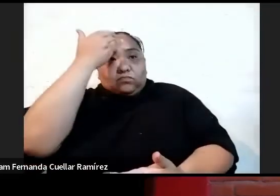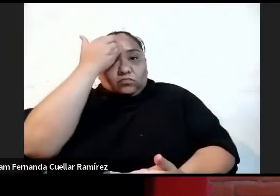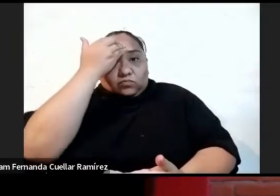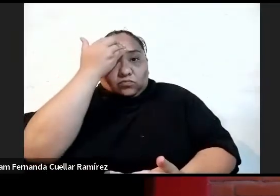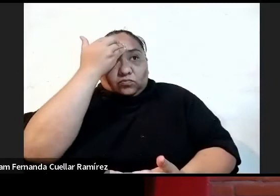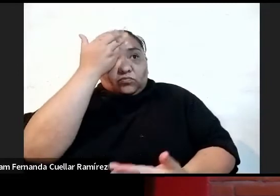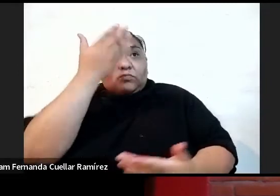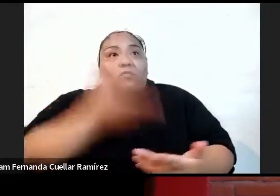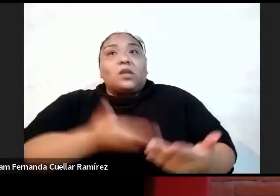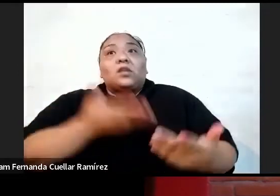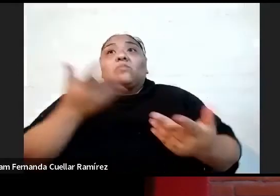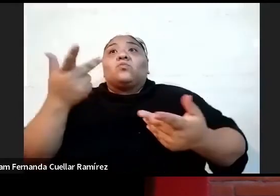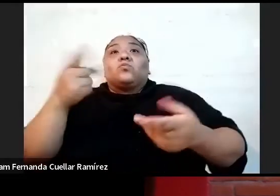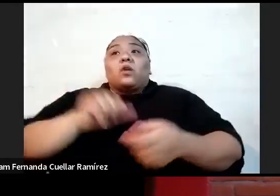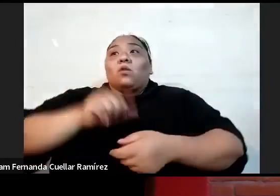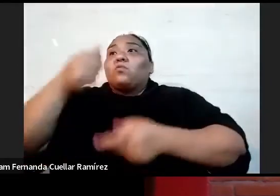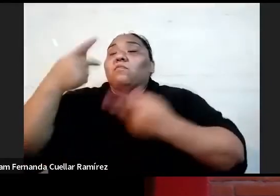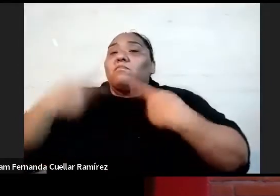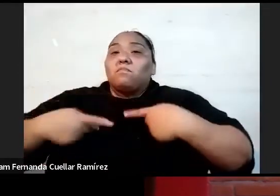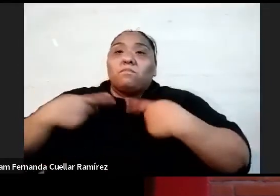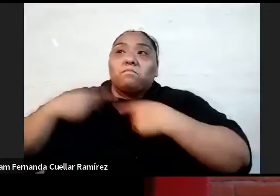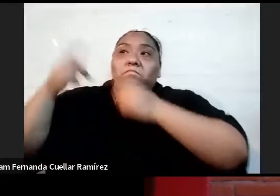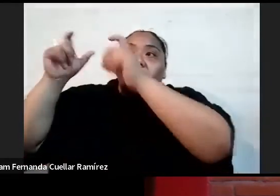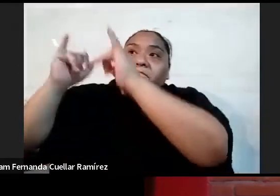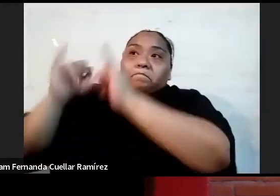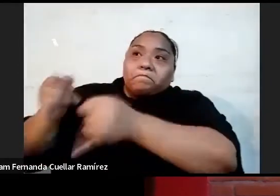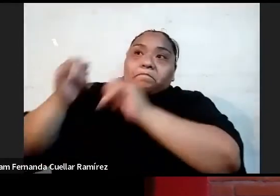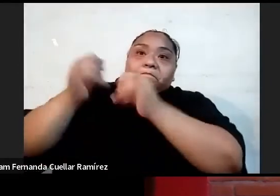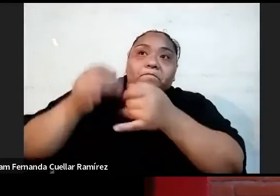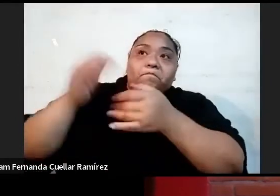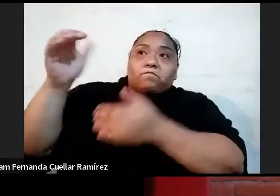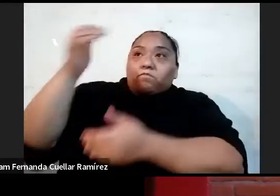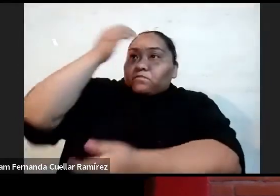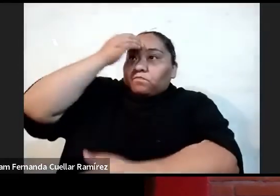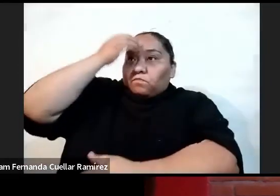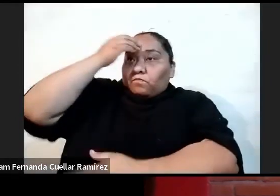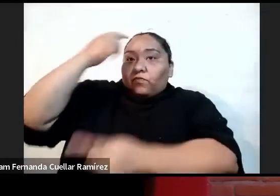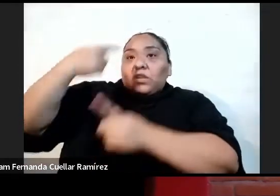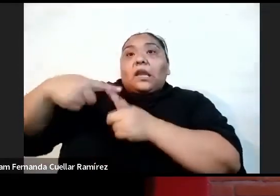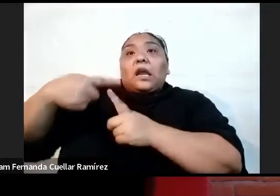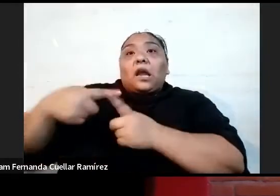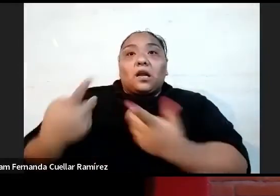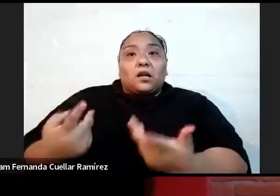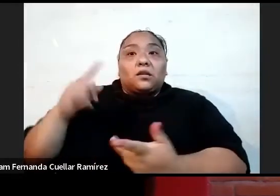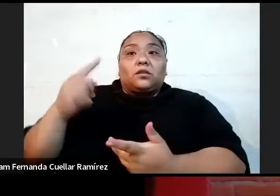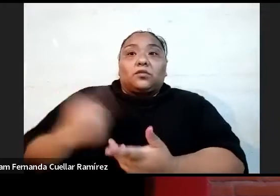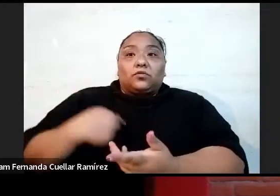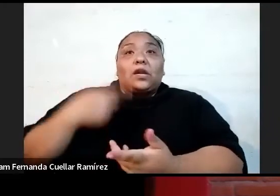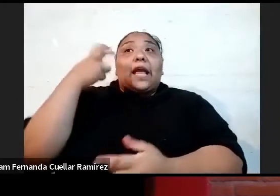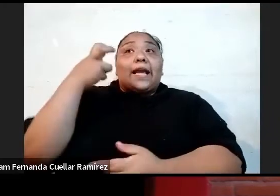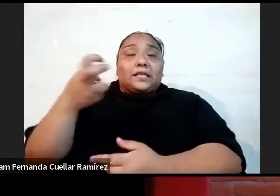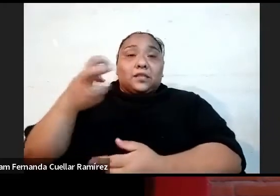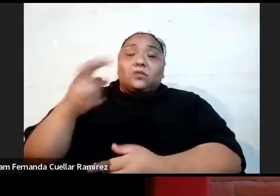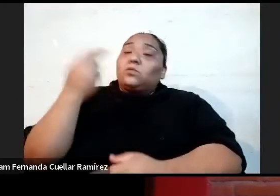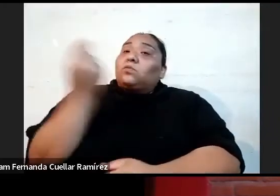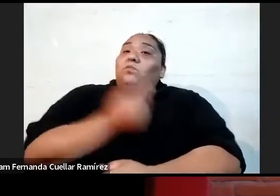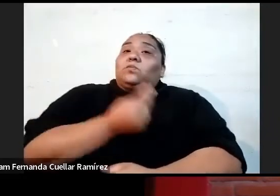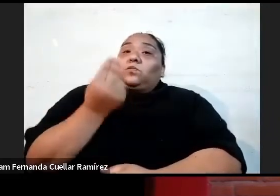al otro, el saber cómo son y quiénes son, es necesario, ¿no? Y sobre